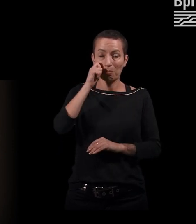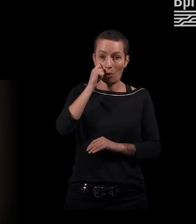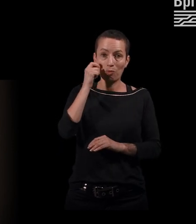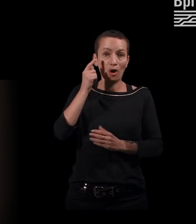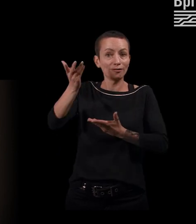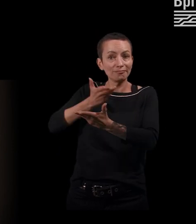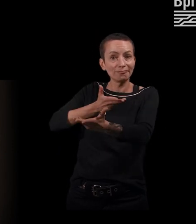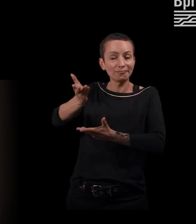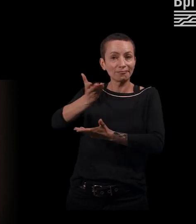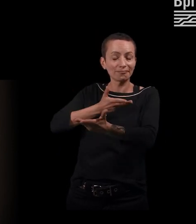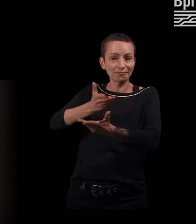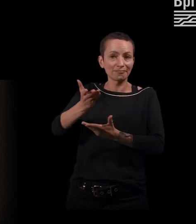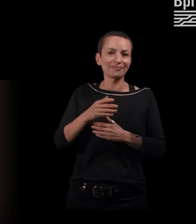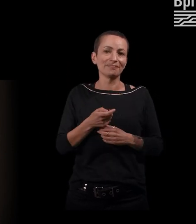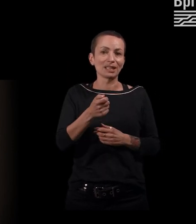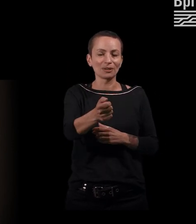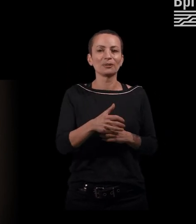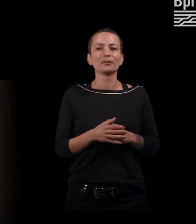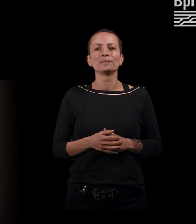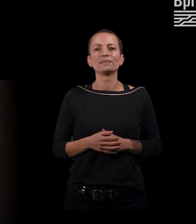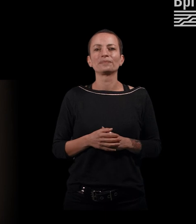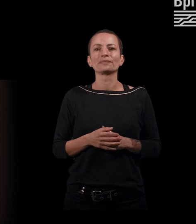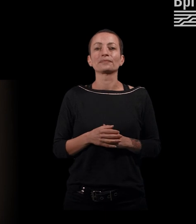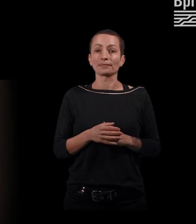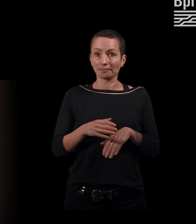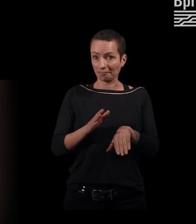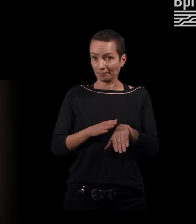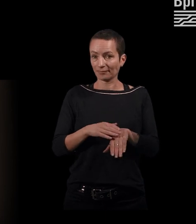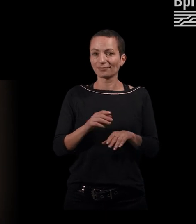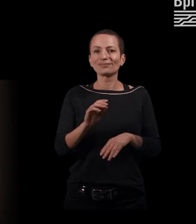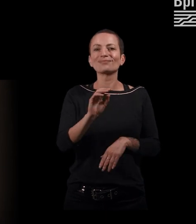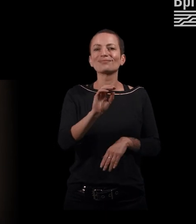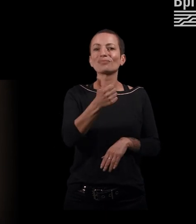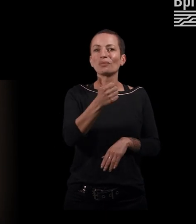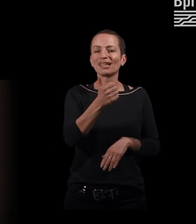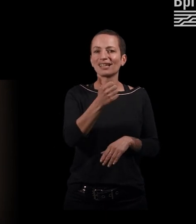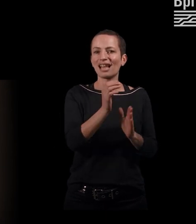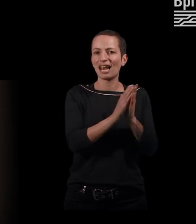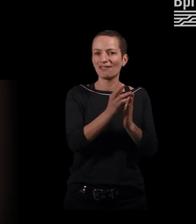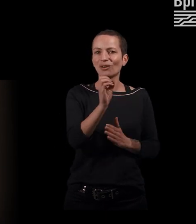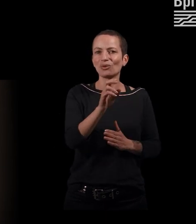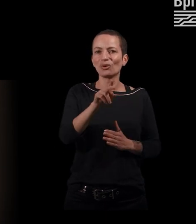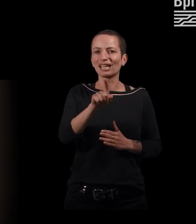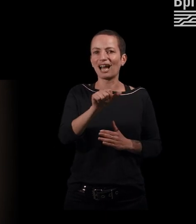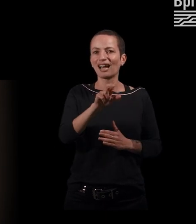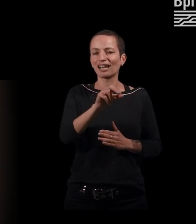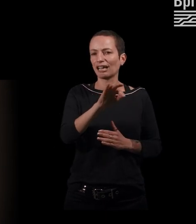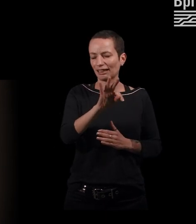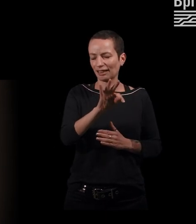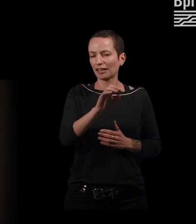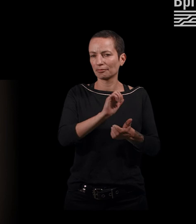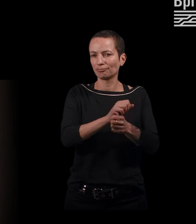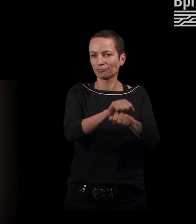ici en France. Et je rappelle aussi Cougarit, votre premier livre a paru lui aussi aux éditions